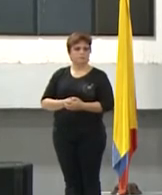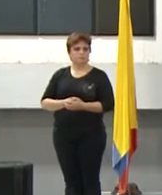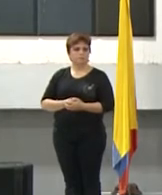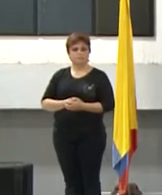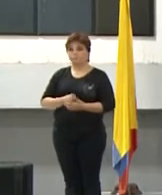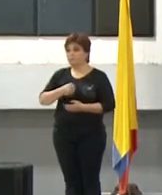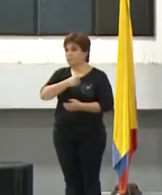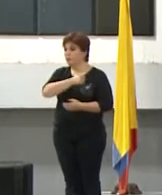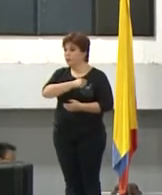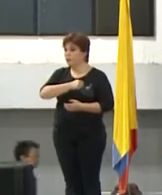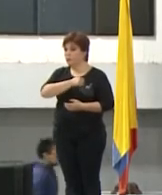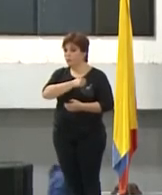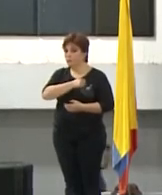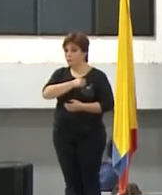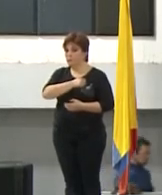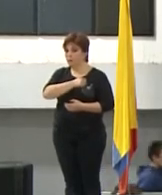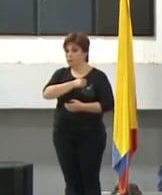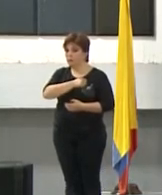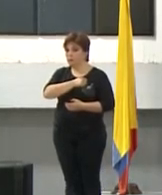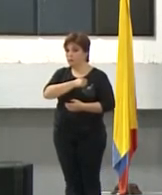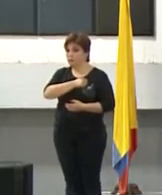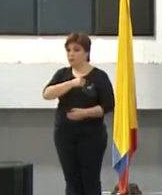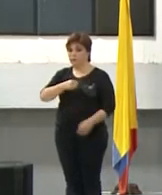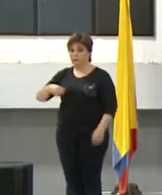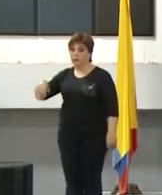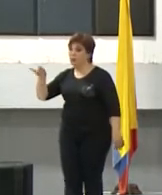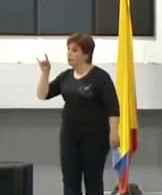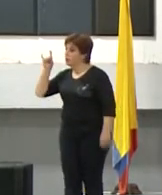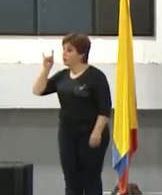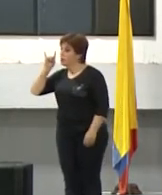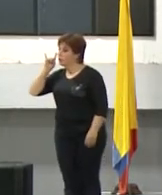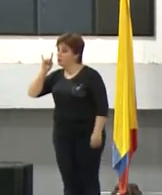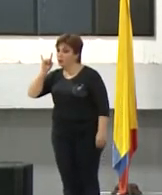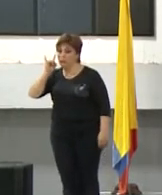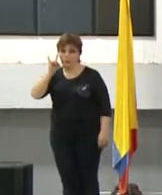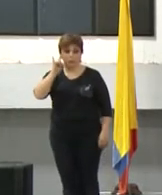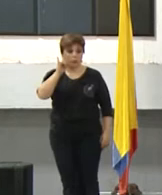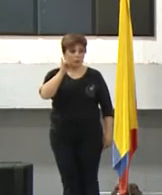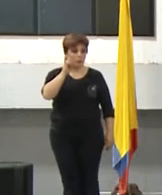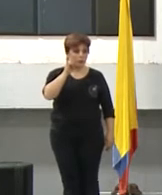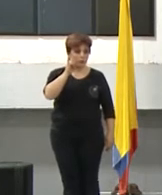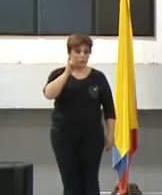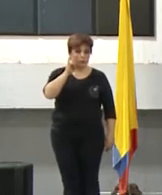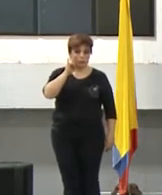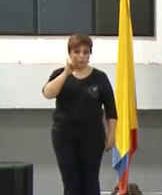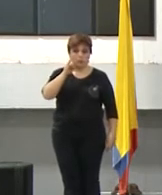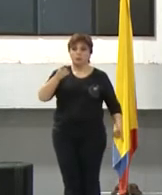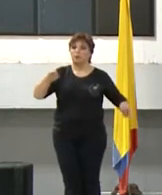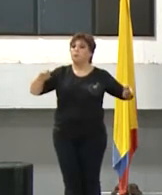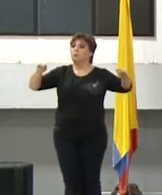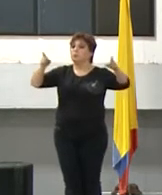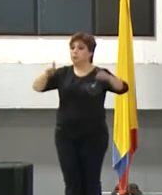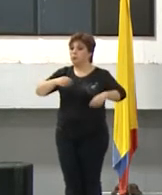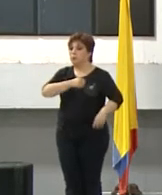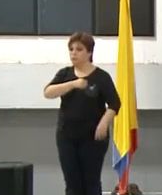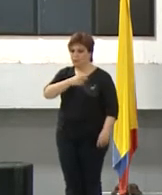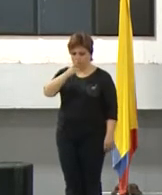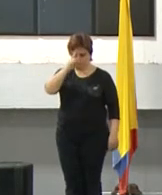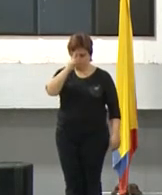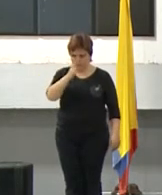escuchemos y expresamos un poco el respeto al himno de la universidad